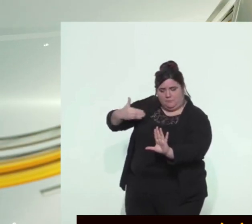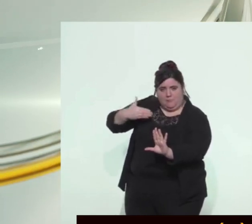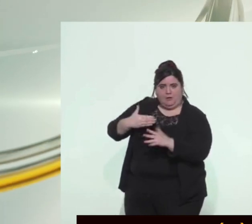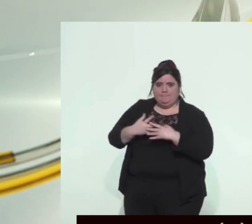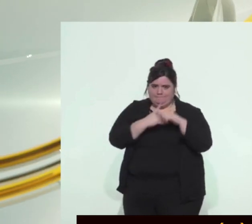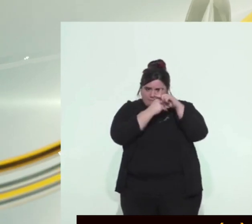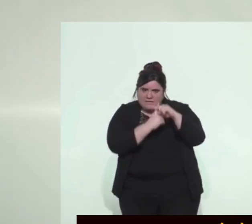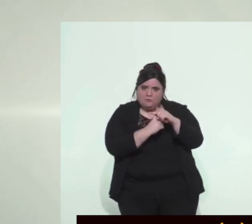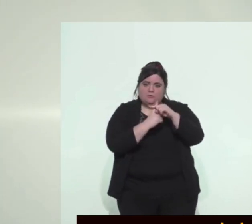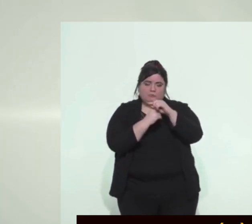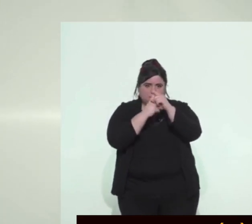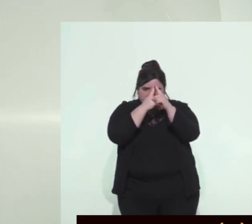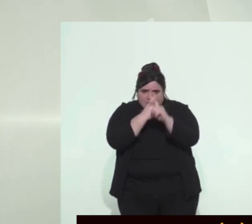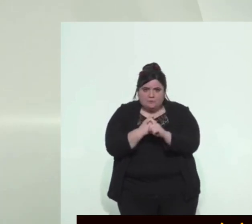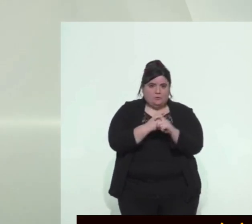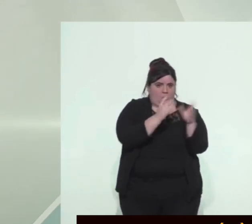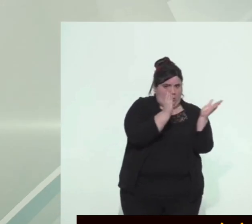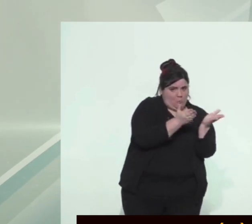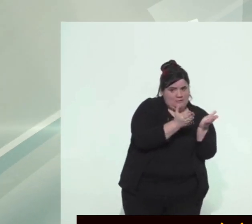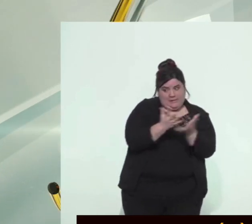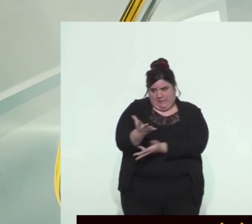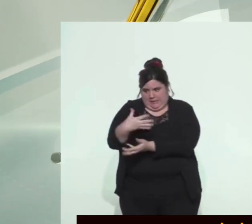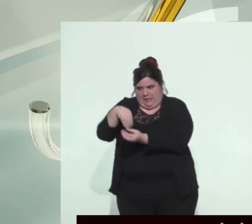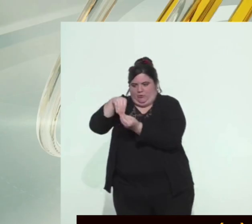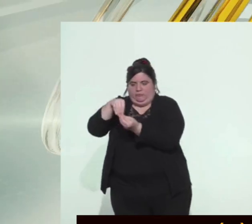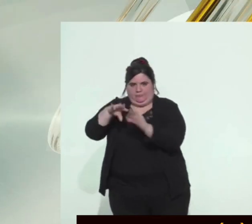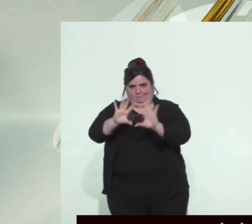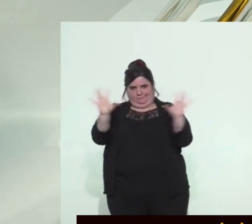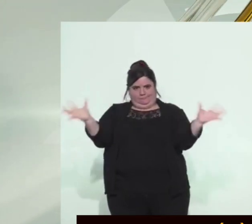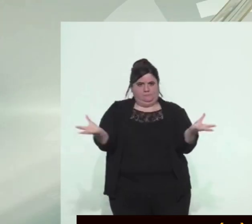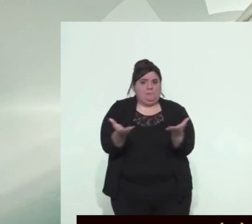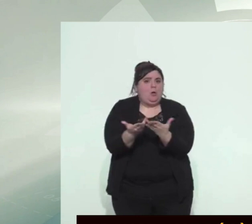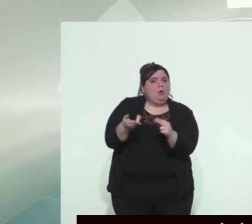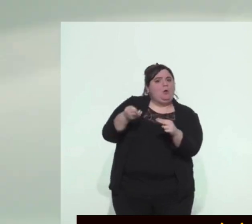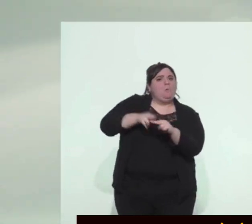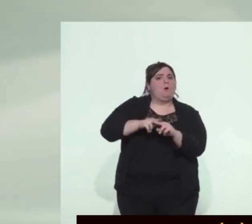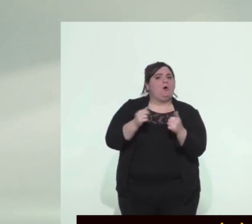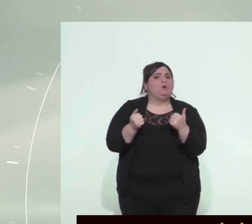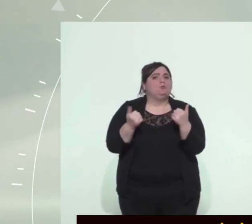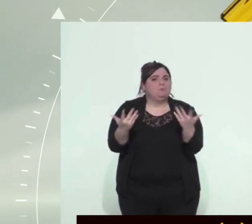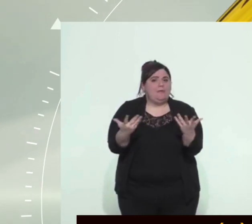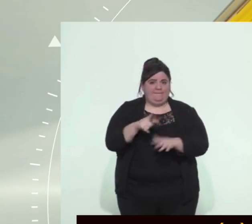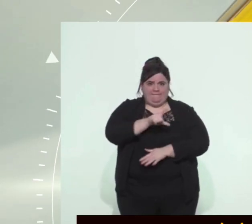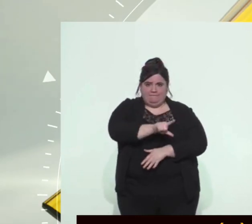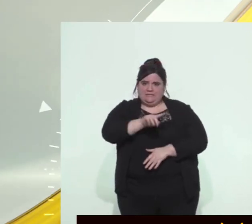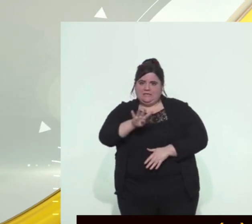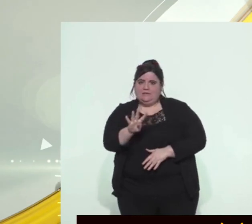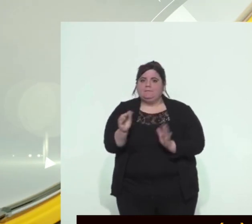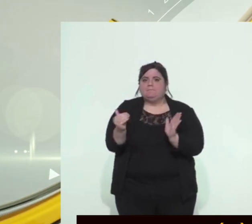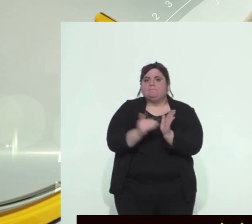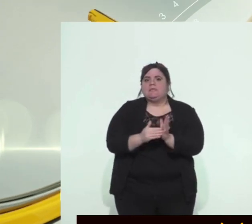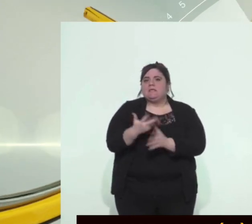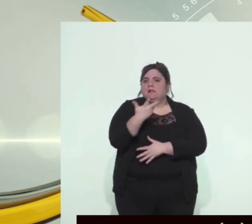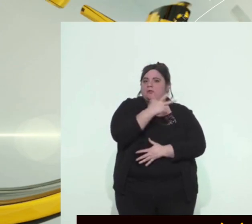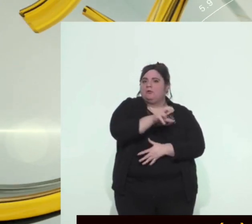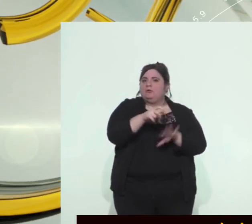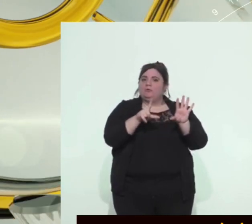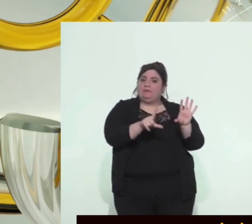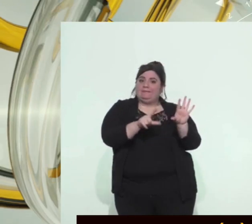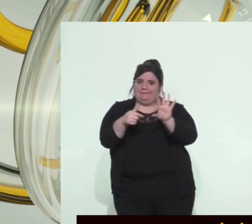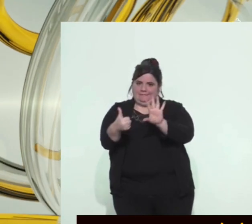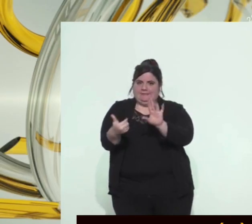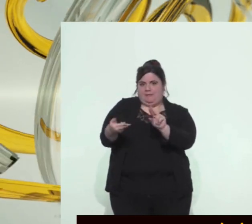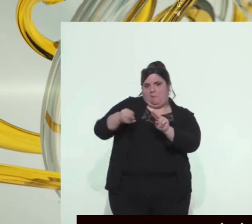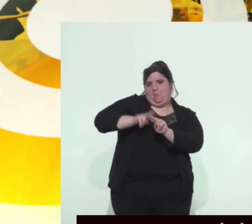les décès hospitaliers et les décès en institution, nous avons un total de 24 376 décès